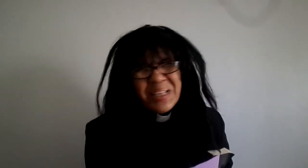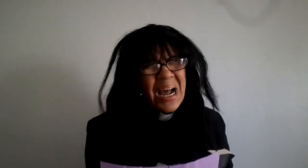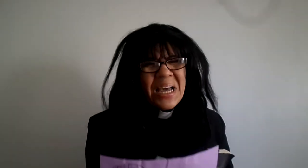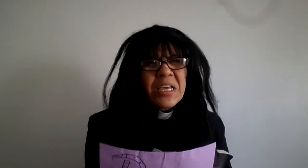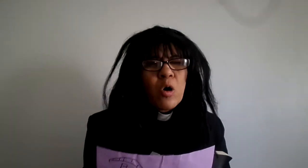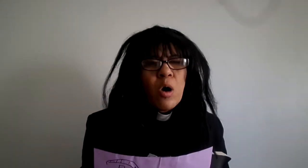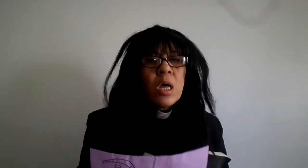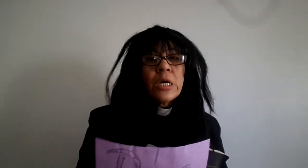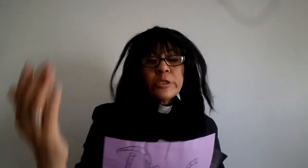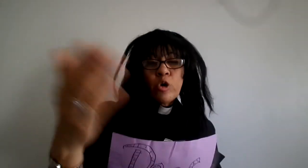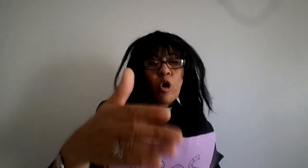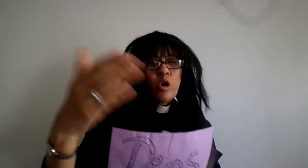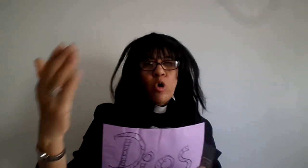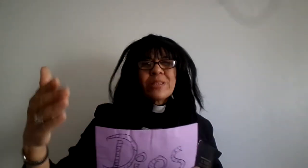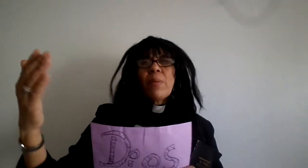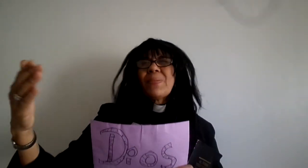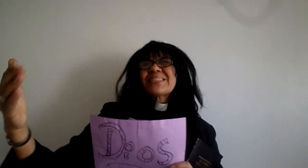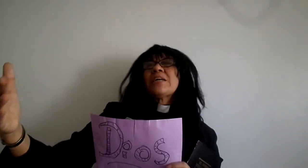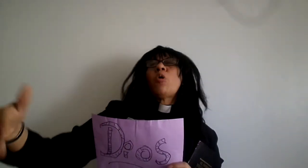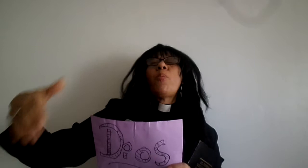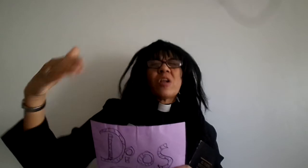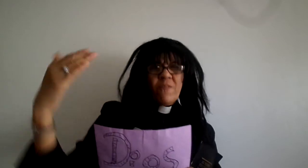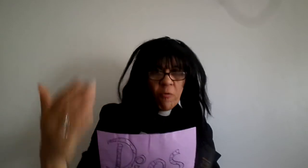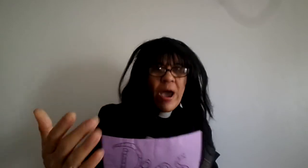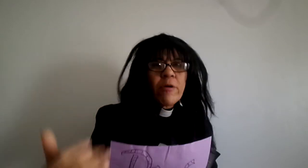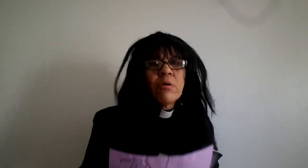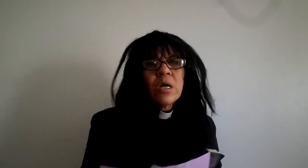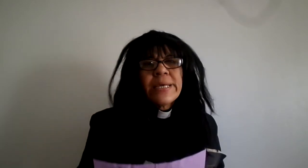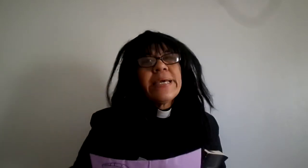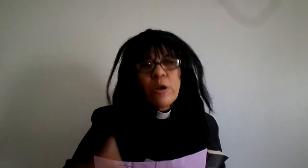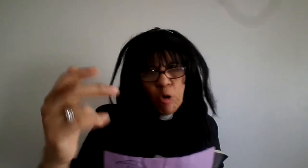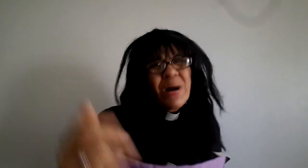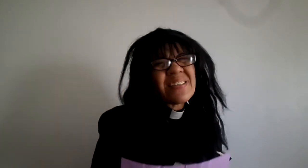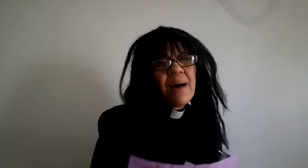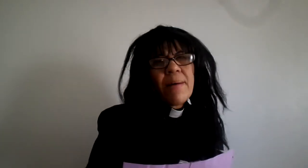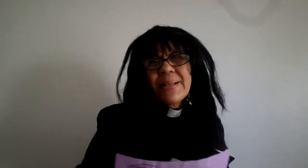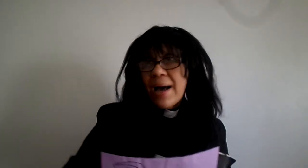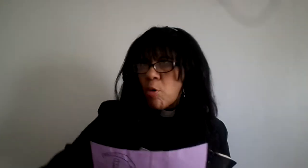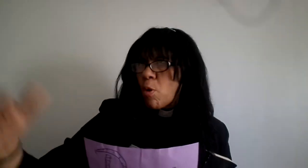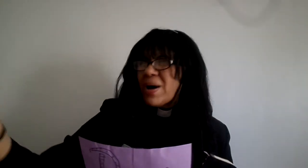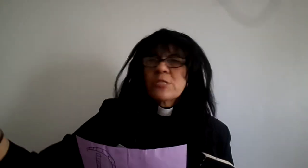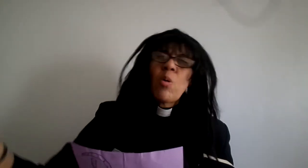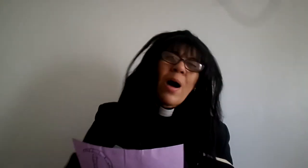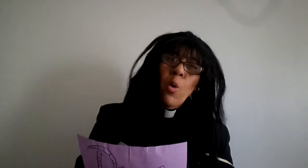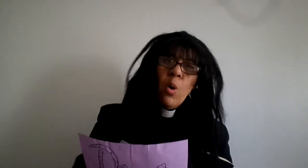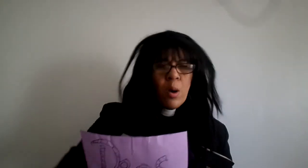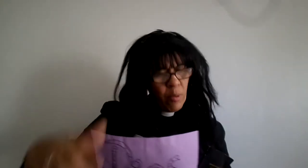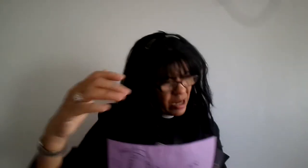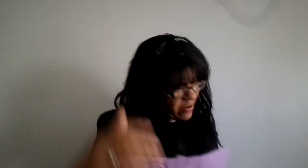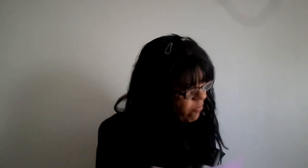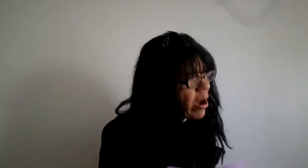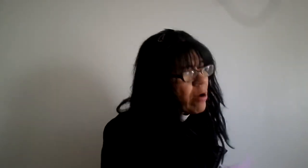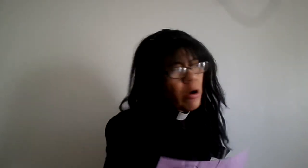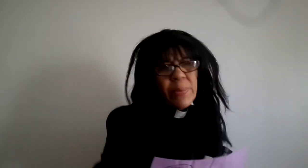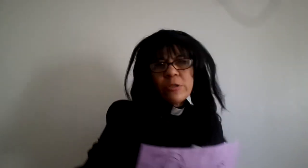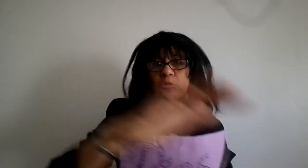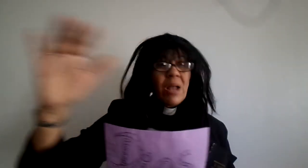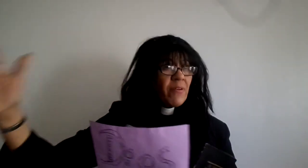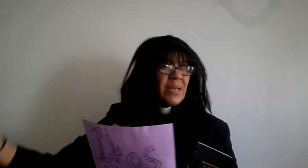trágico. Dios lo estaba pasando por el fuego, y él lo pasaba, ¿verdad? Como pasó a Jo por el fuego, que perdió toda la familia